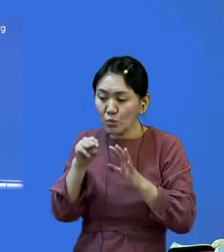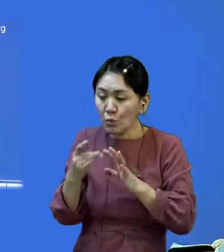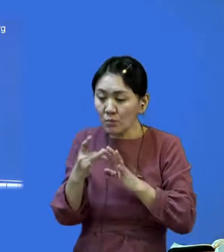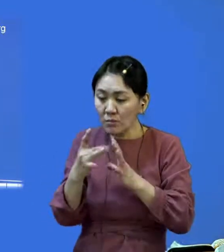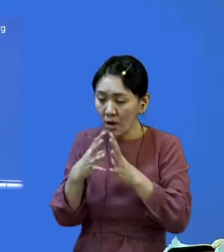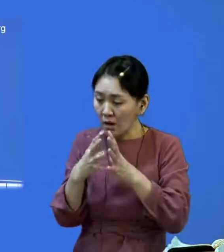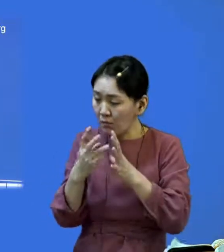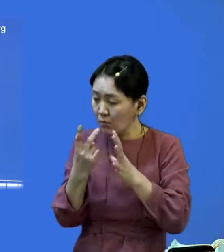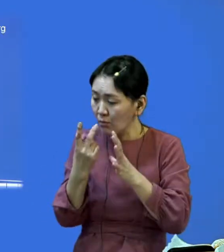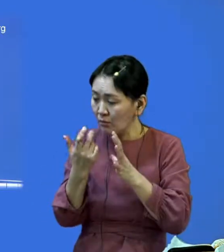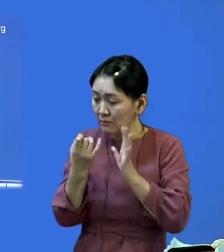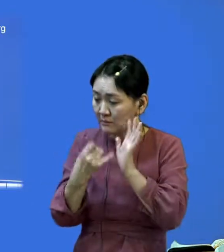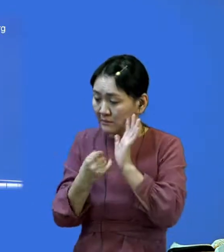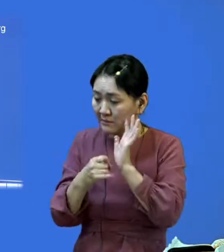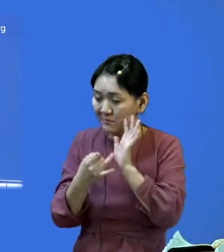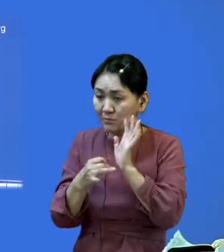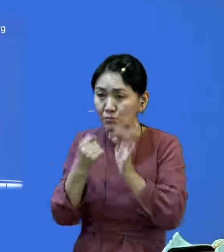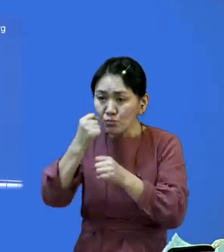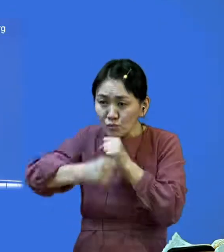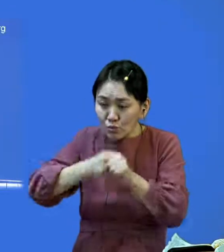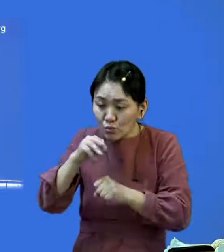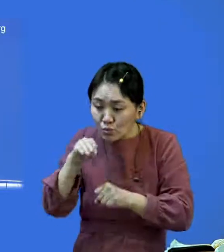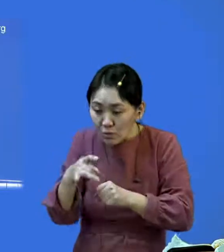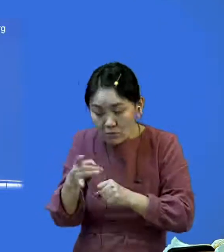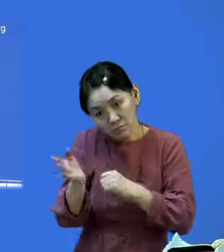юм. Мөнхөд.